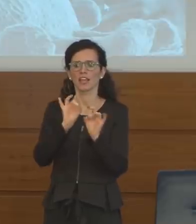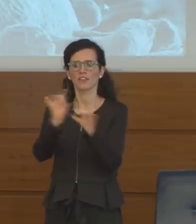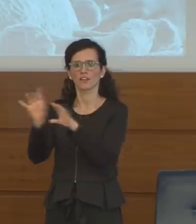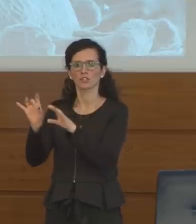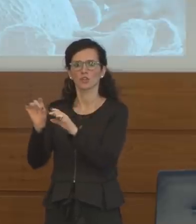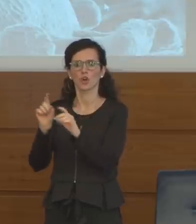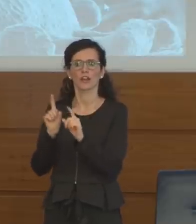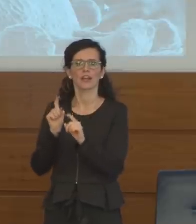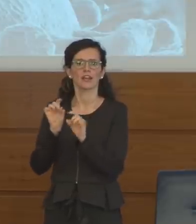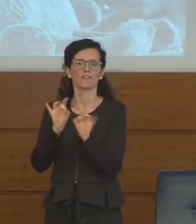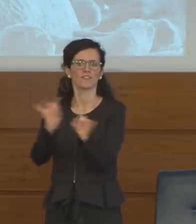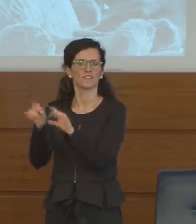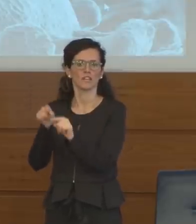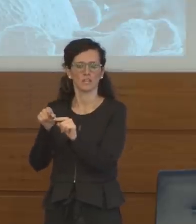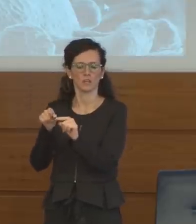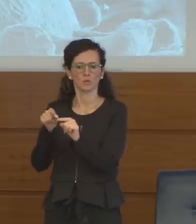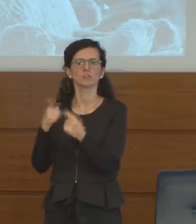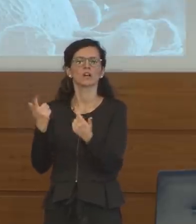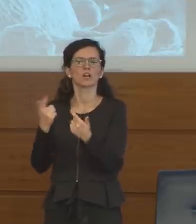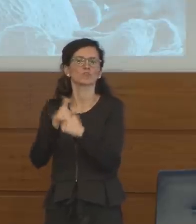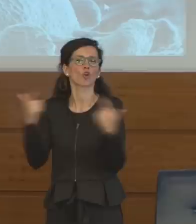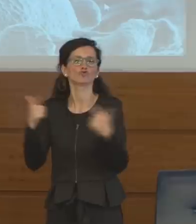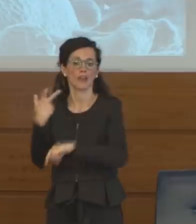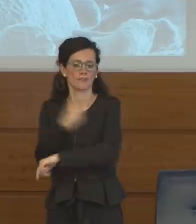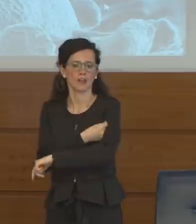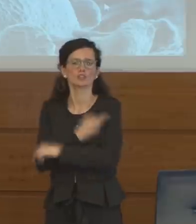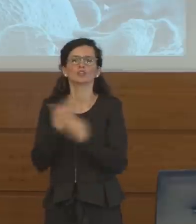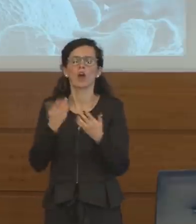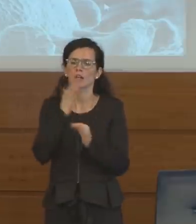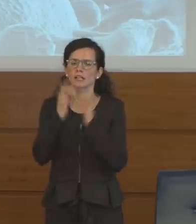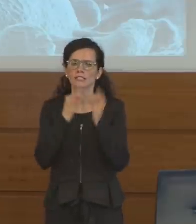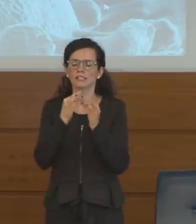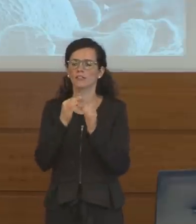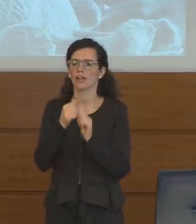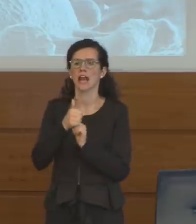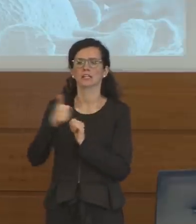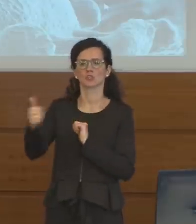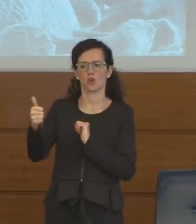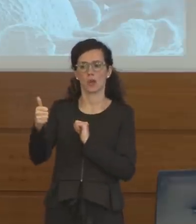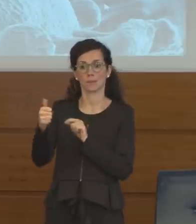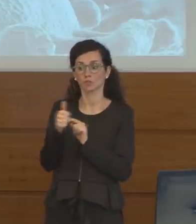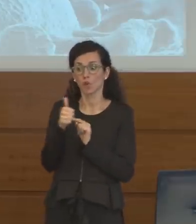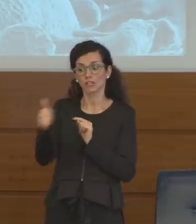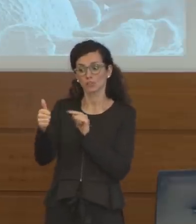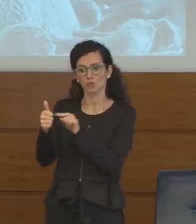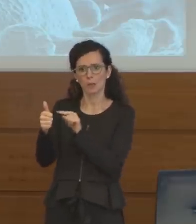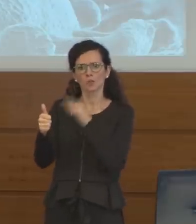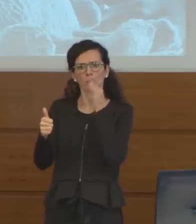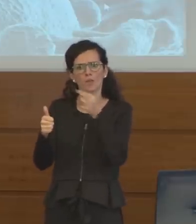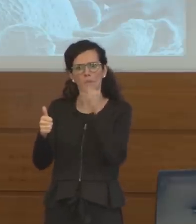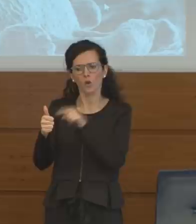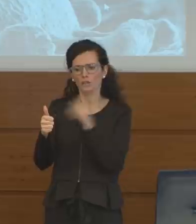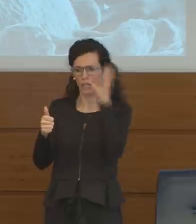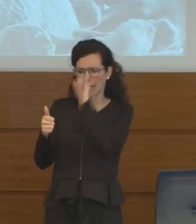abbiamo né vaccino né terapia sintomatica, cioè l'isolamento. L'isolamento significa identificare e